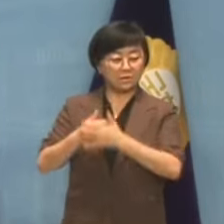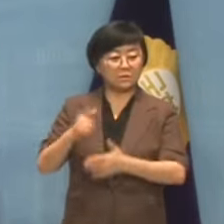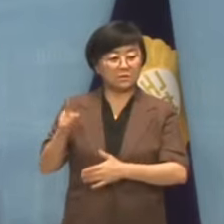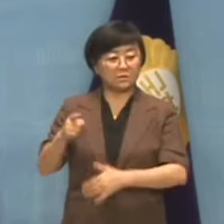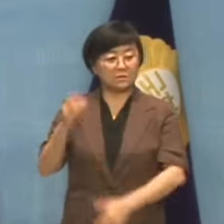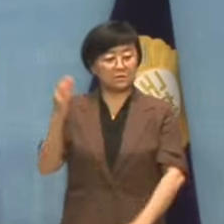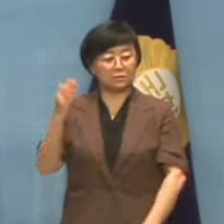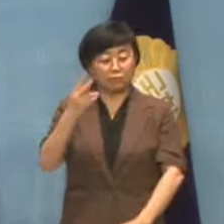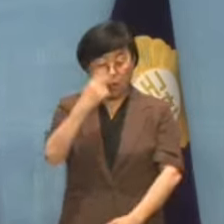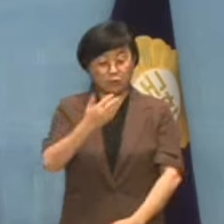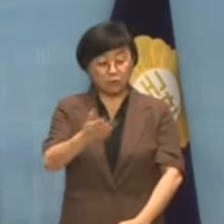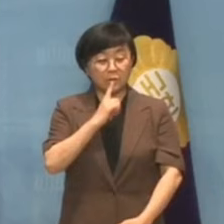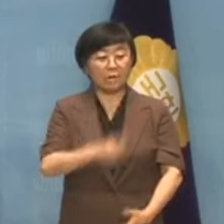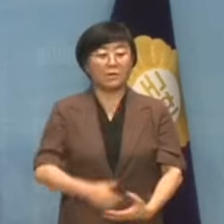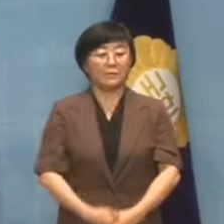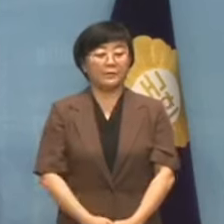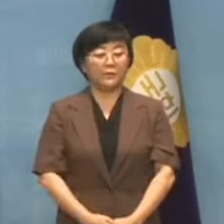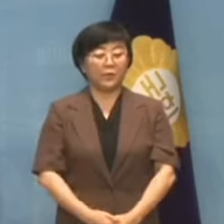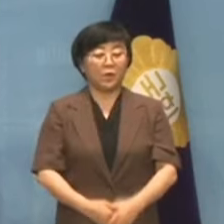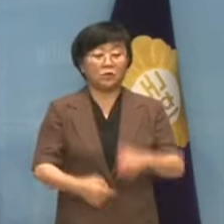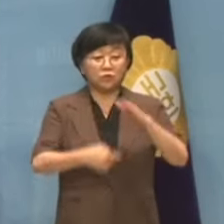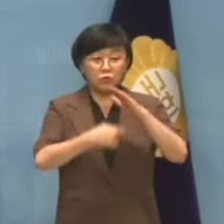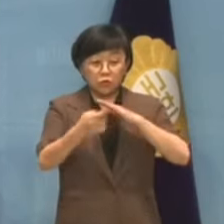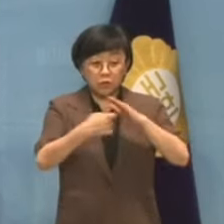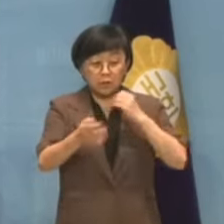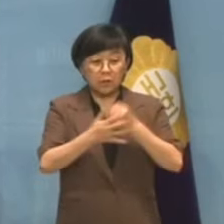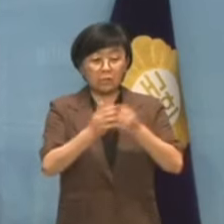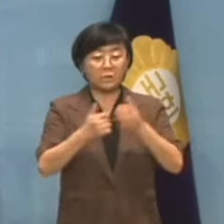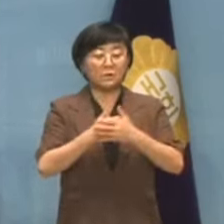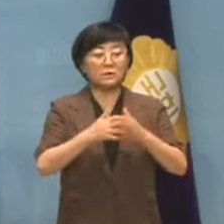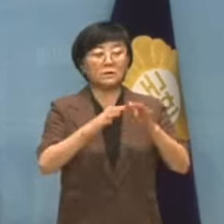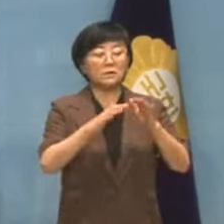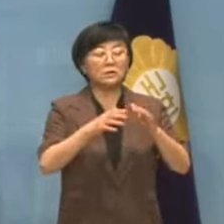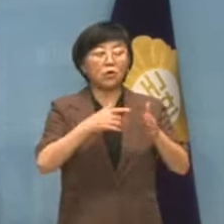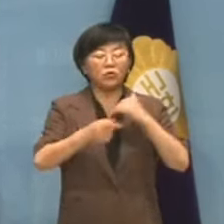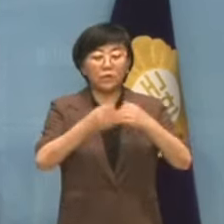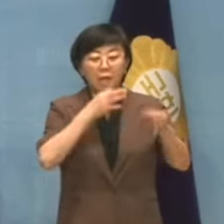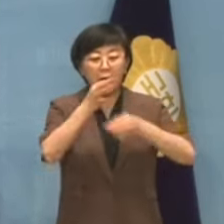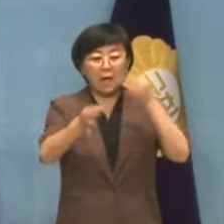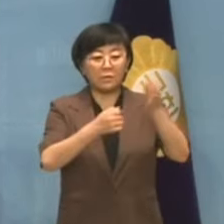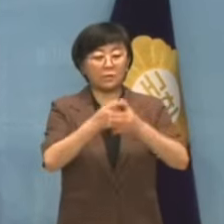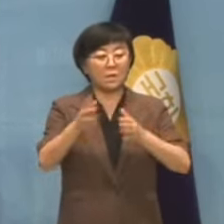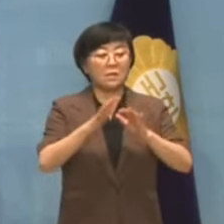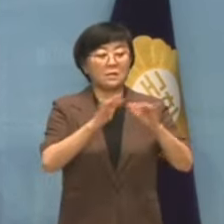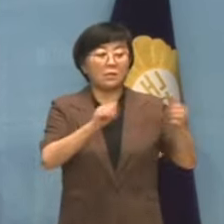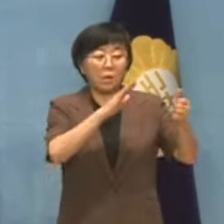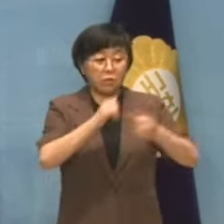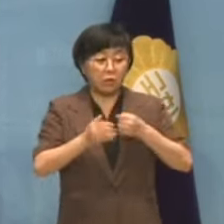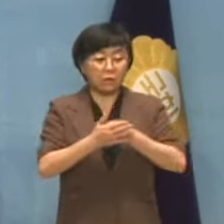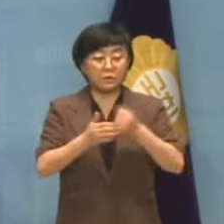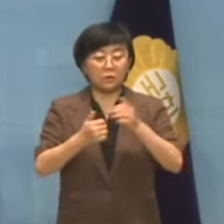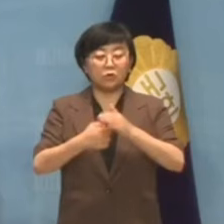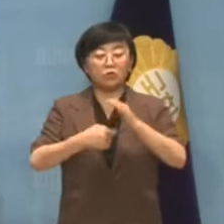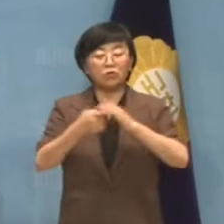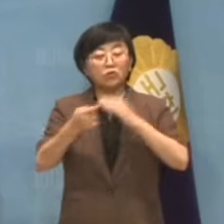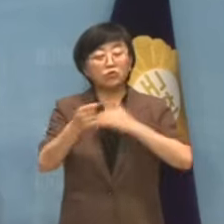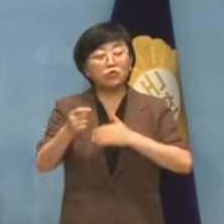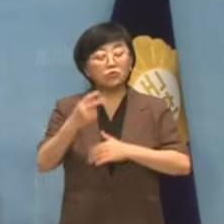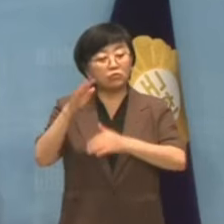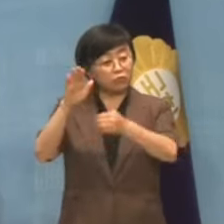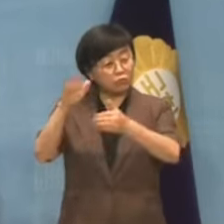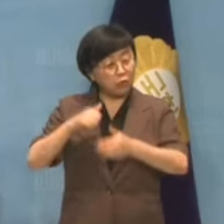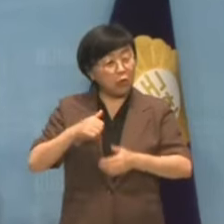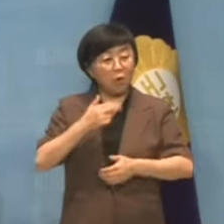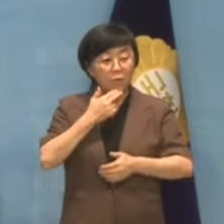성역입니까? 도둑이 들었다며 소리친 사람만 조사하고 정작 도둑 혐의를 받는 사람은 조사조차